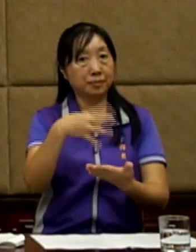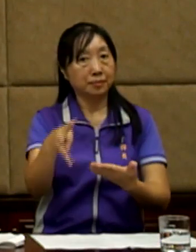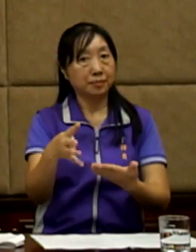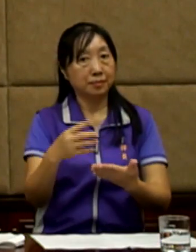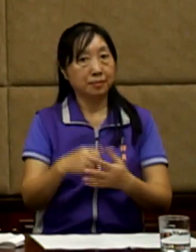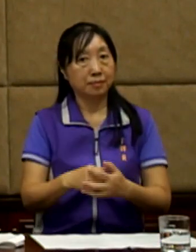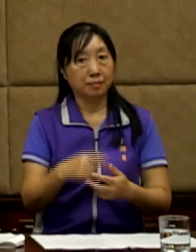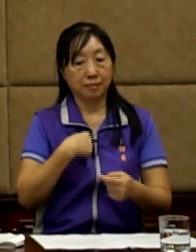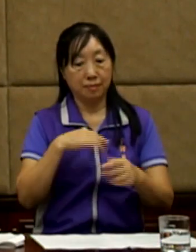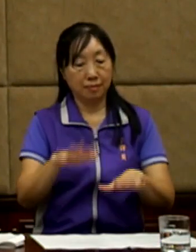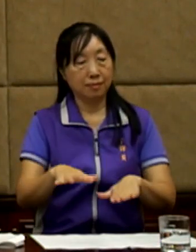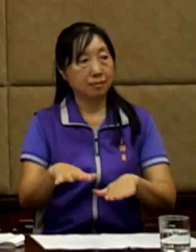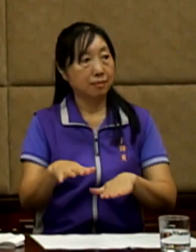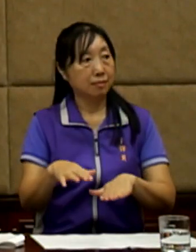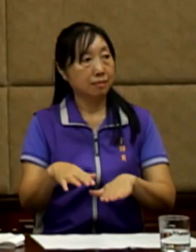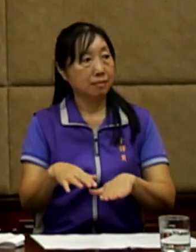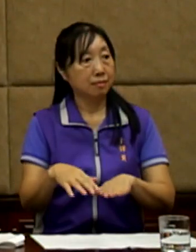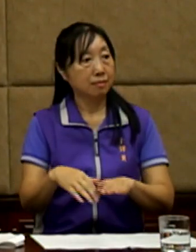在我们设计